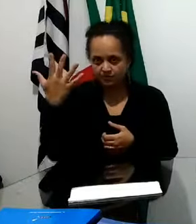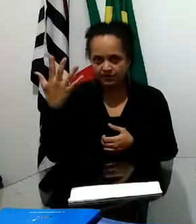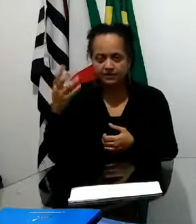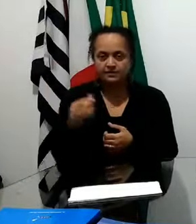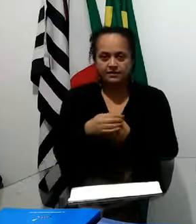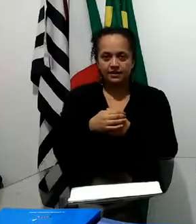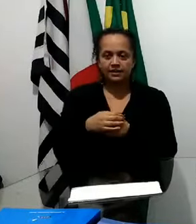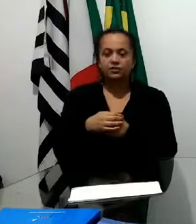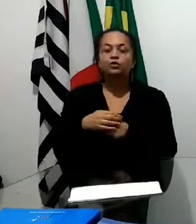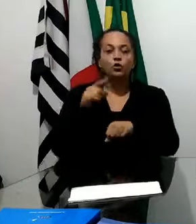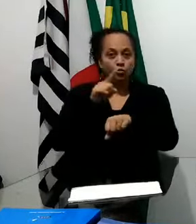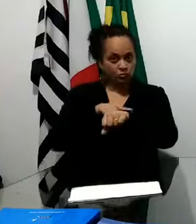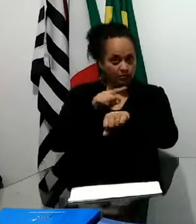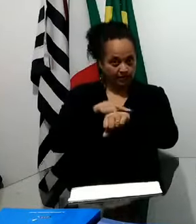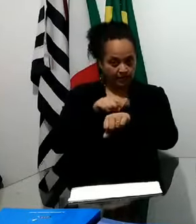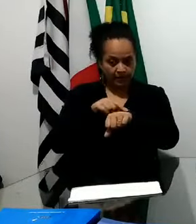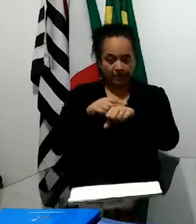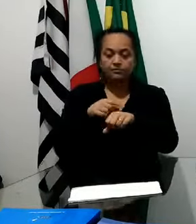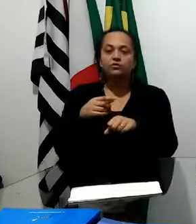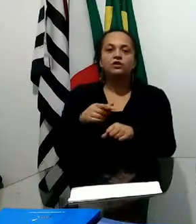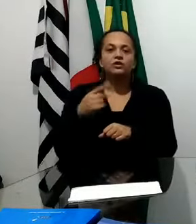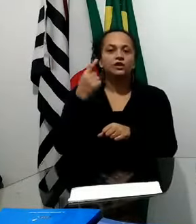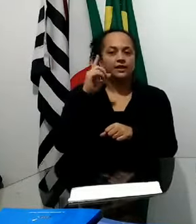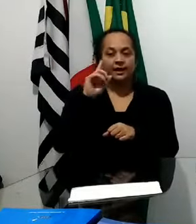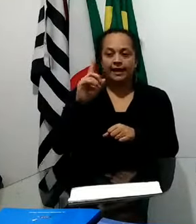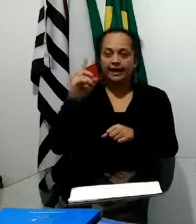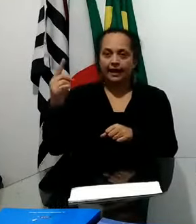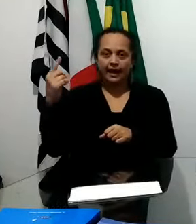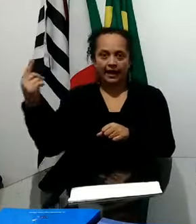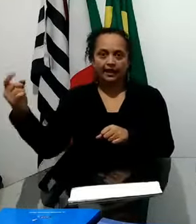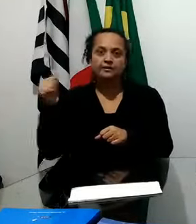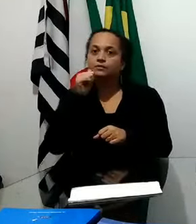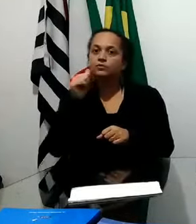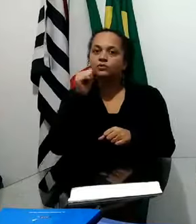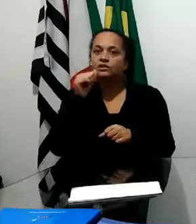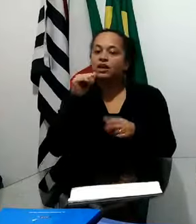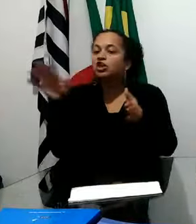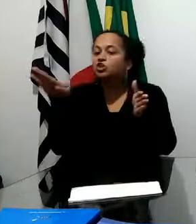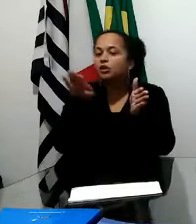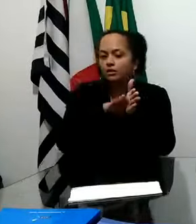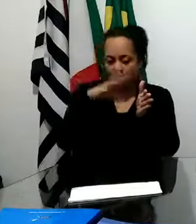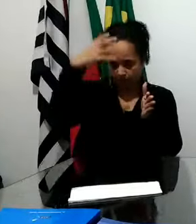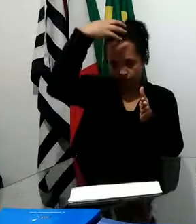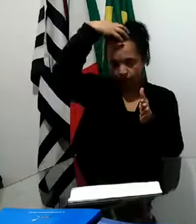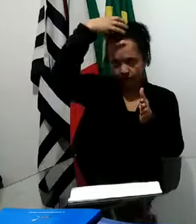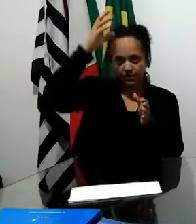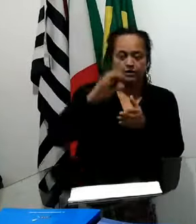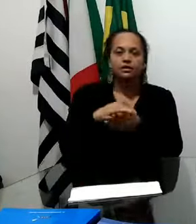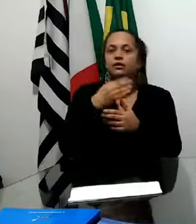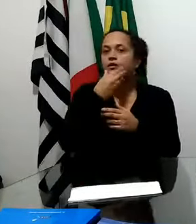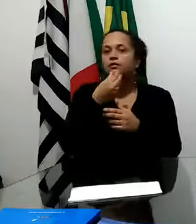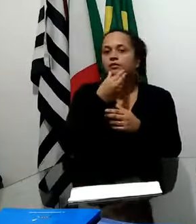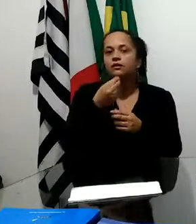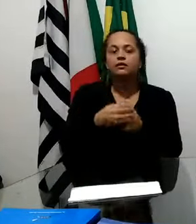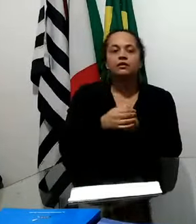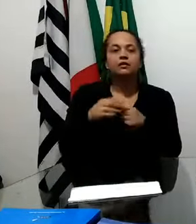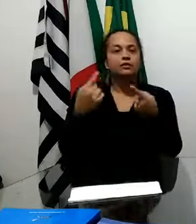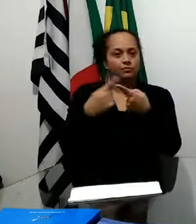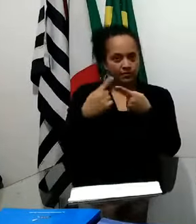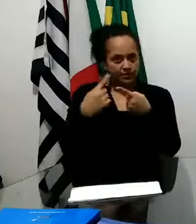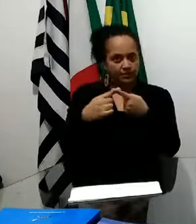Assuero, depois de tratada segundo as prescrições para as mulheres, por 12 meses, porque assim